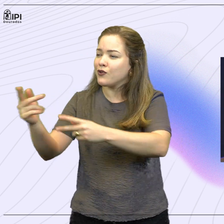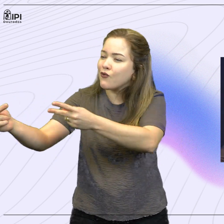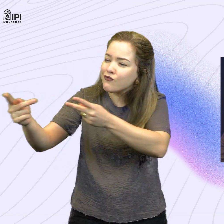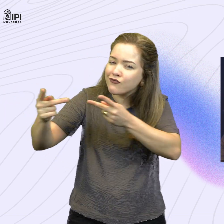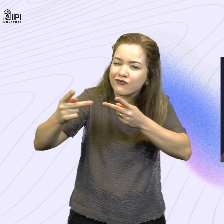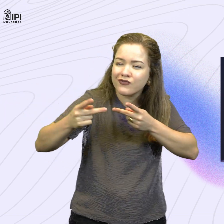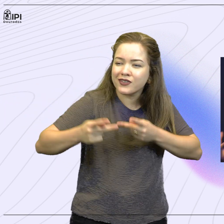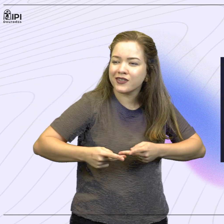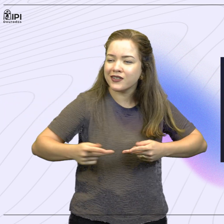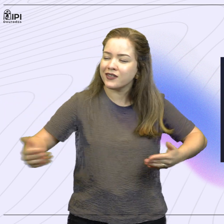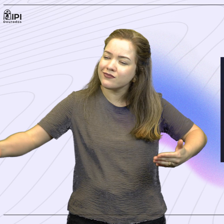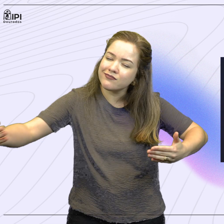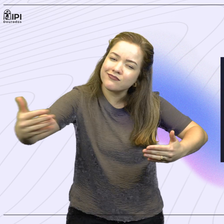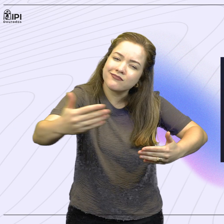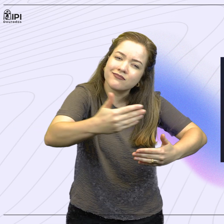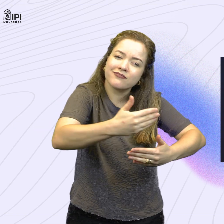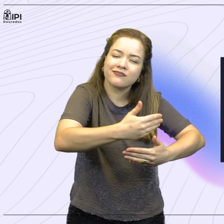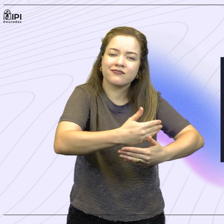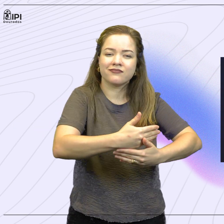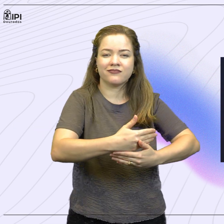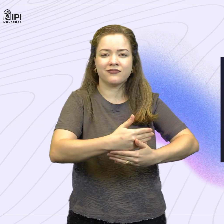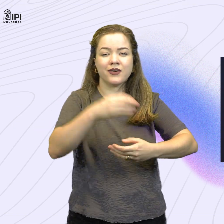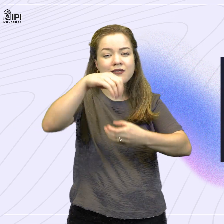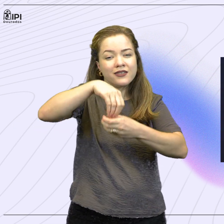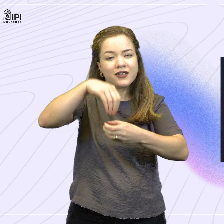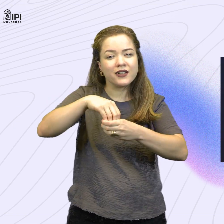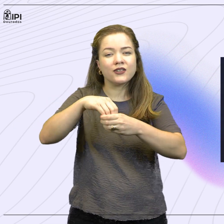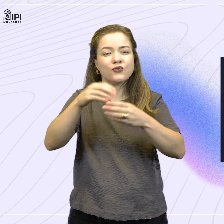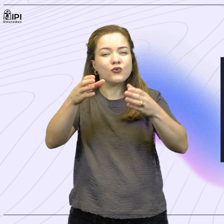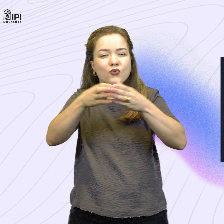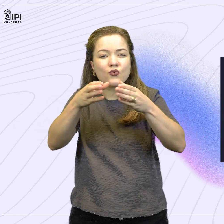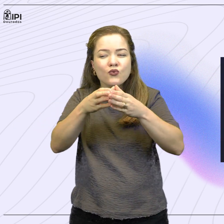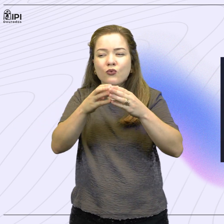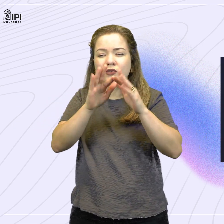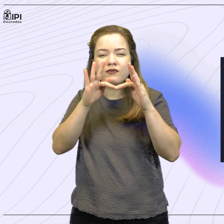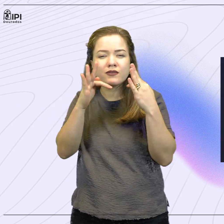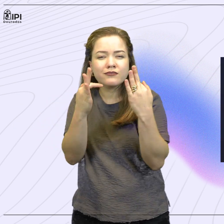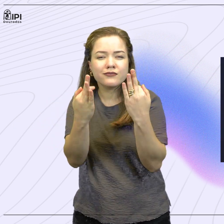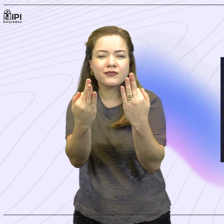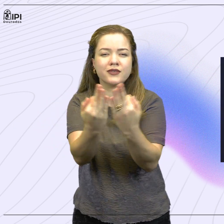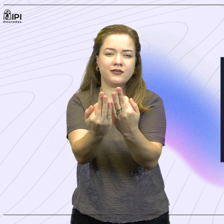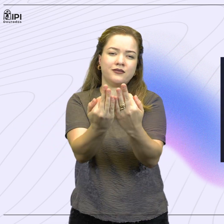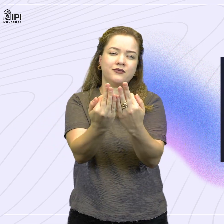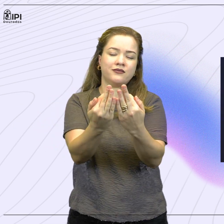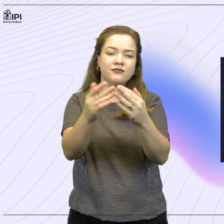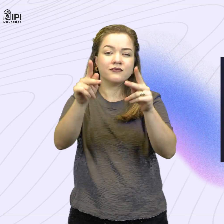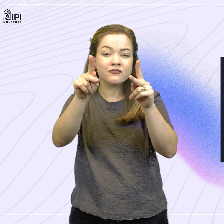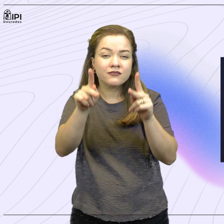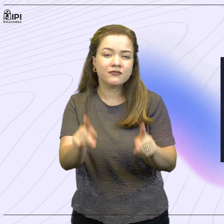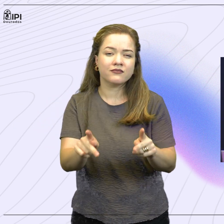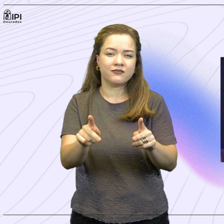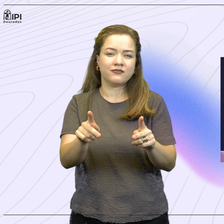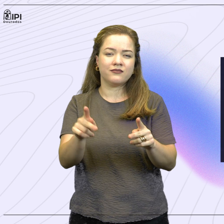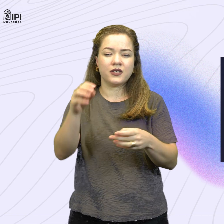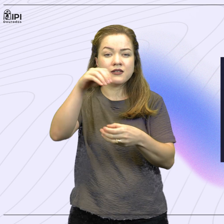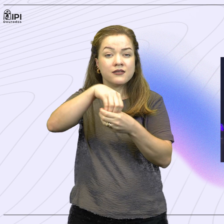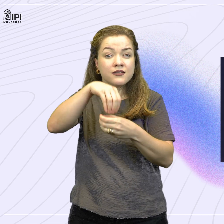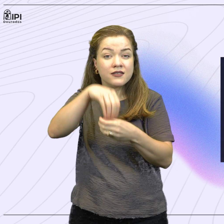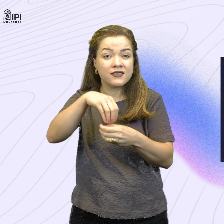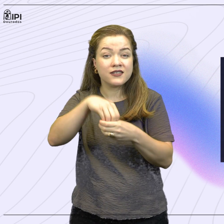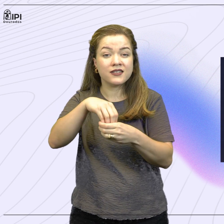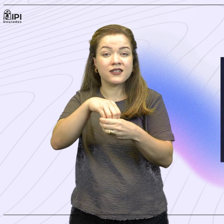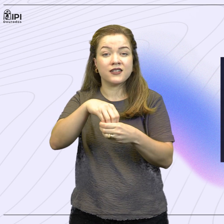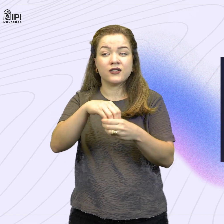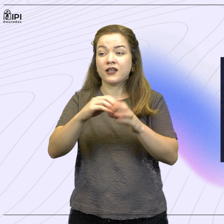que traz para dentro do corpo, para dentro da família, para dentro do povo, para dentro de